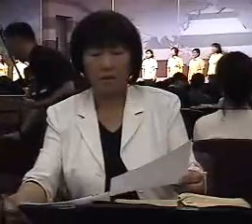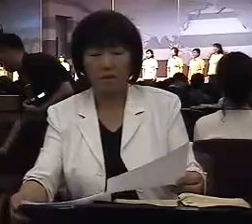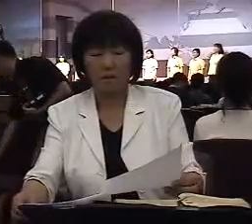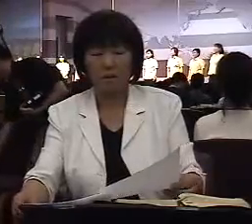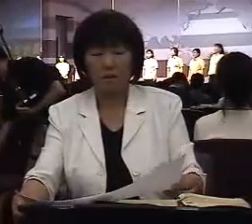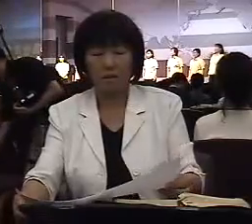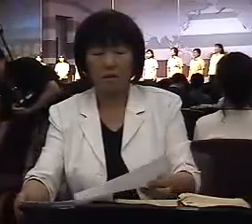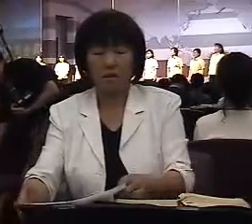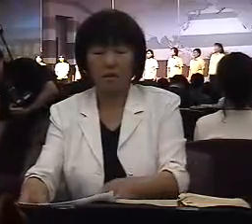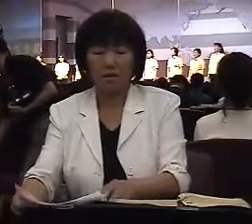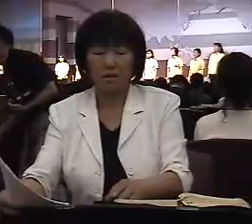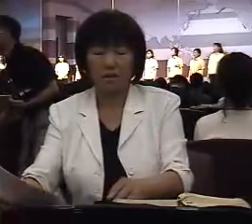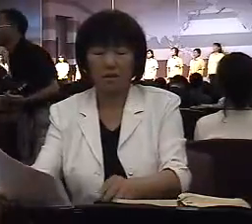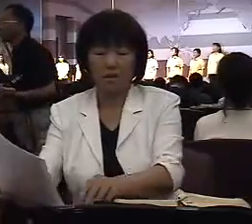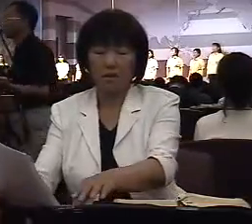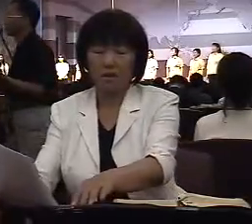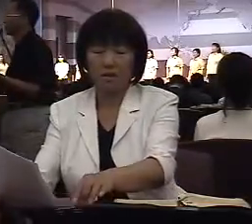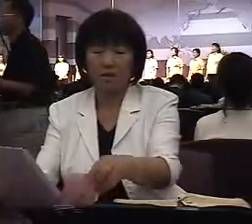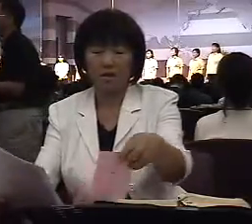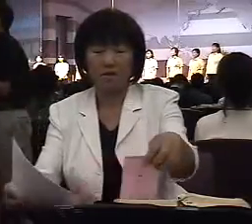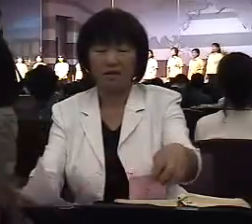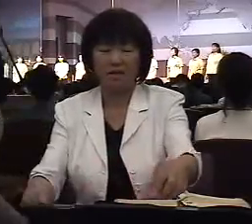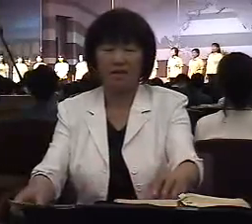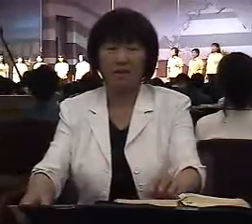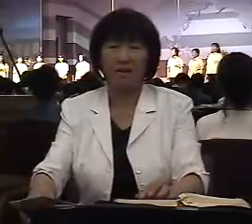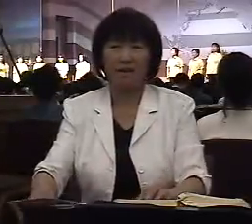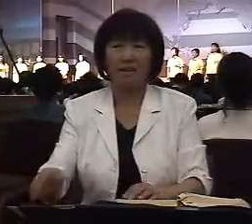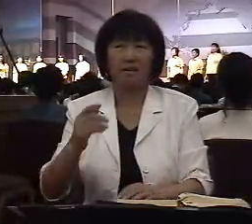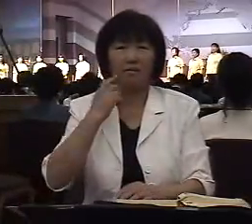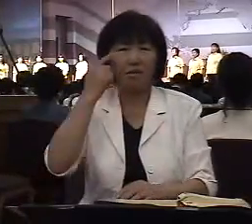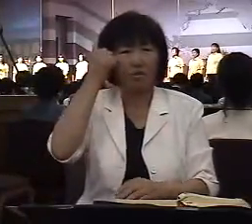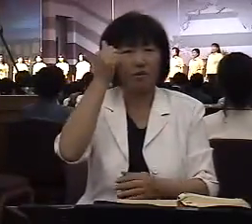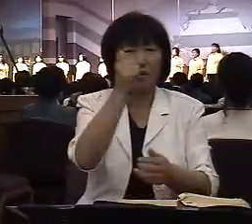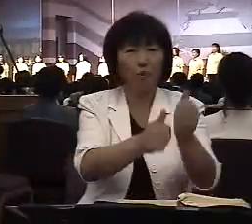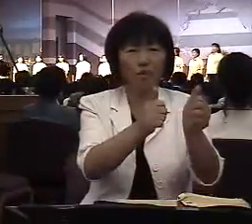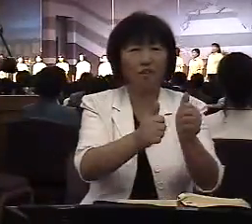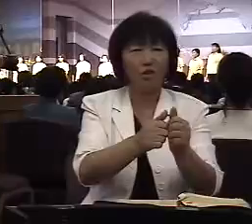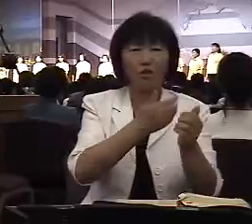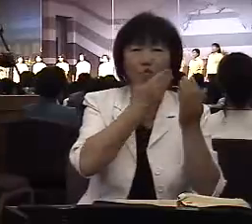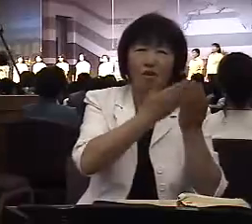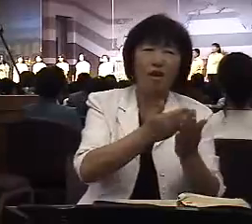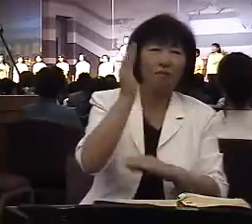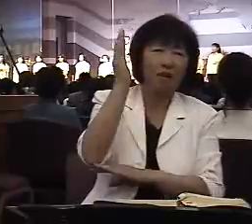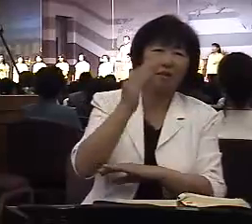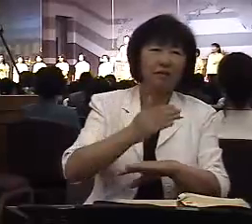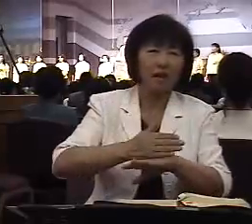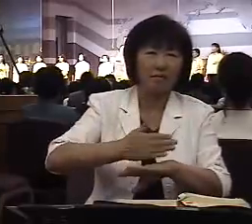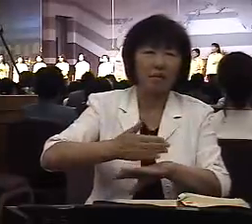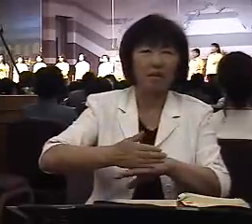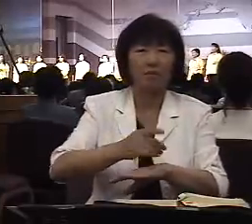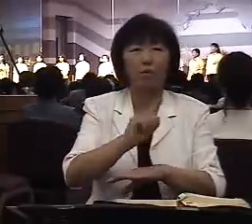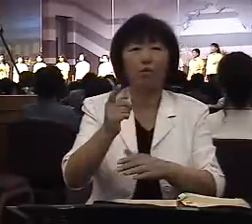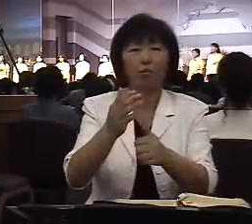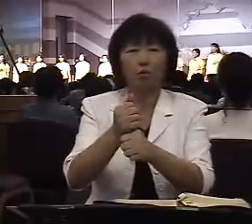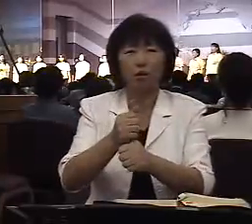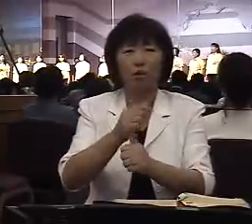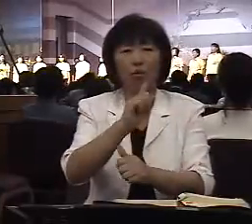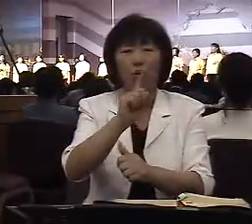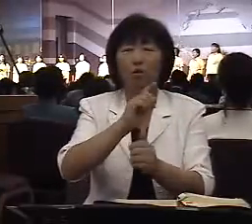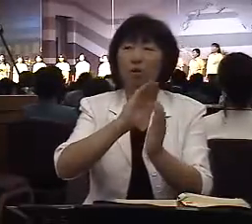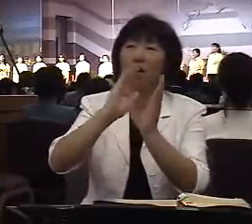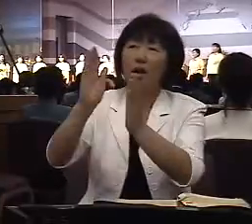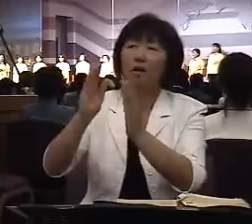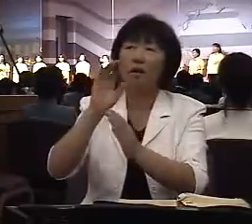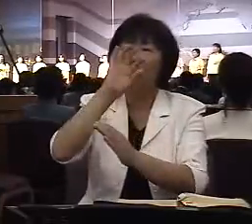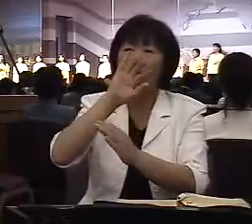목사님의 도전적이고 귀한 말씀 감사합니다. 우리가 무엇을 붙잡고 무엇을 향해